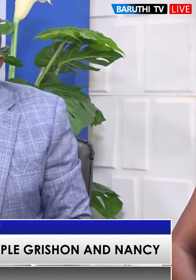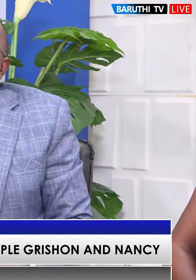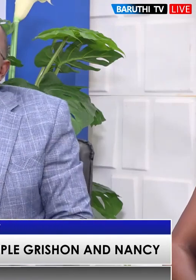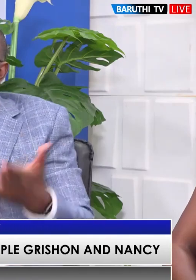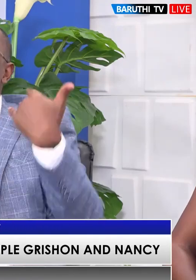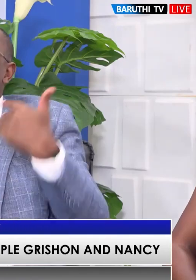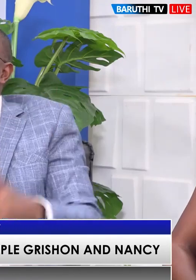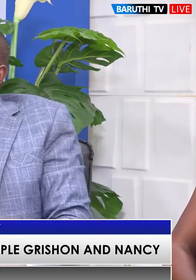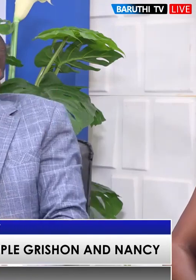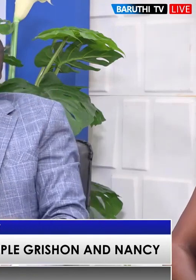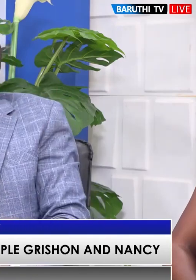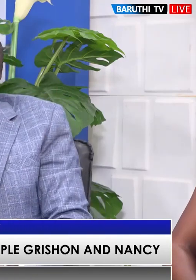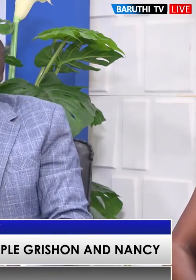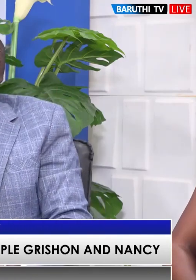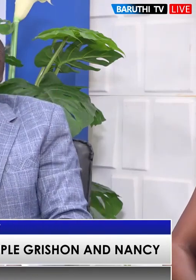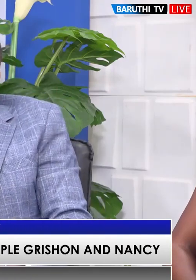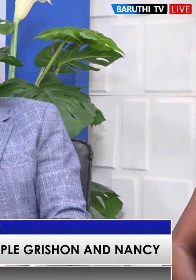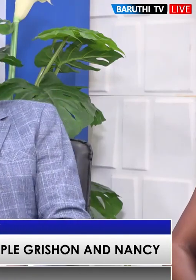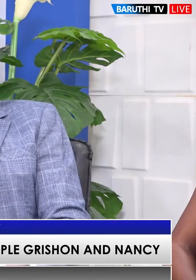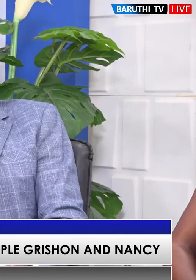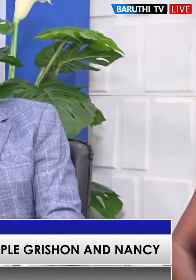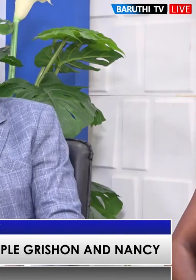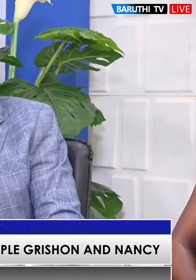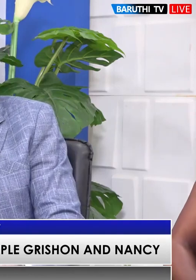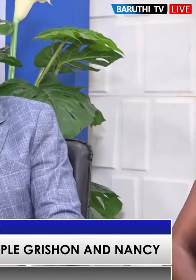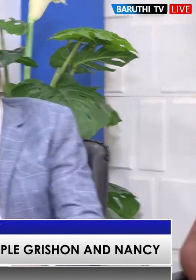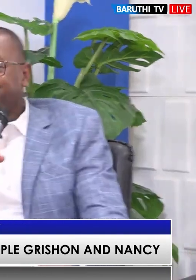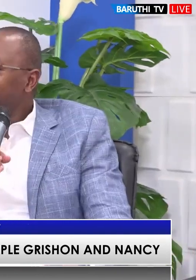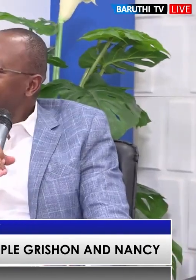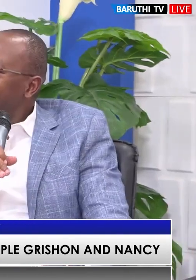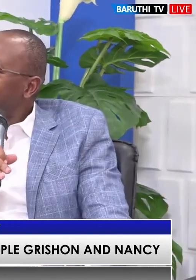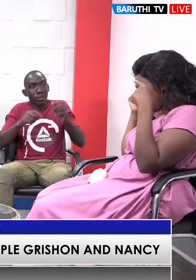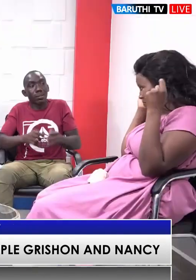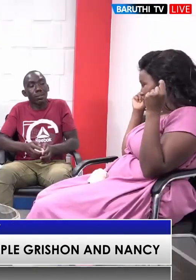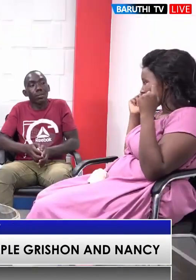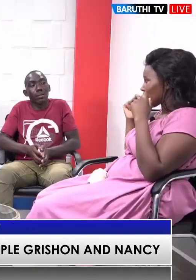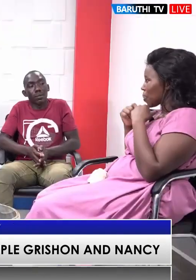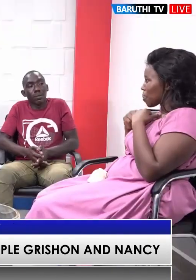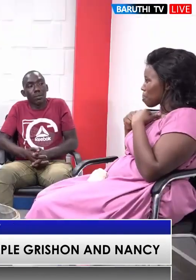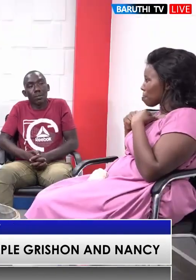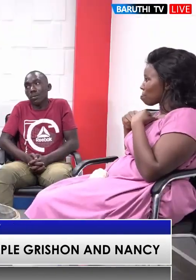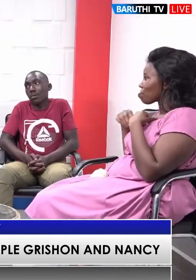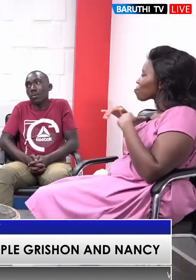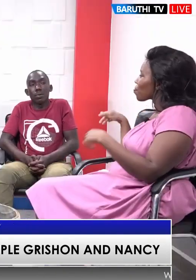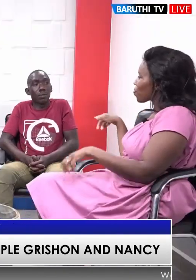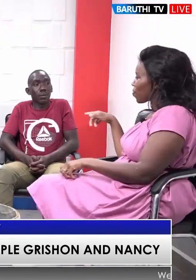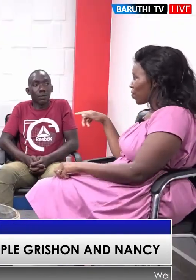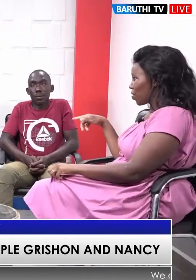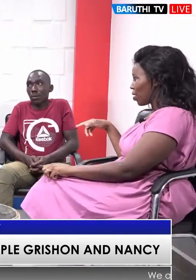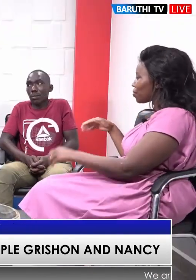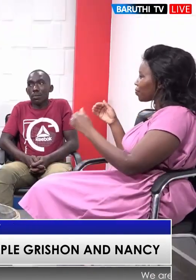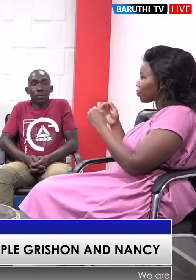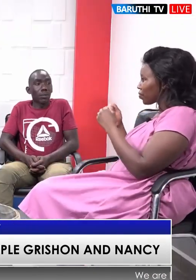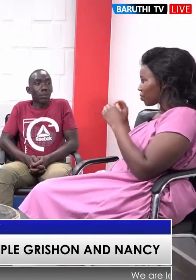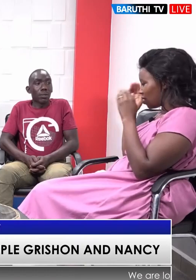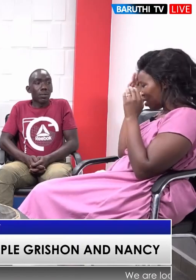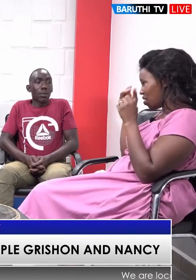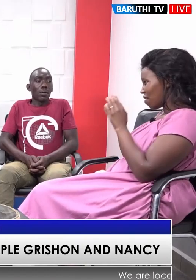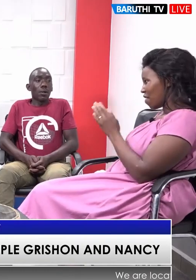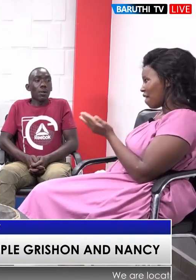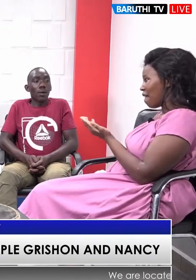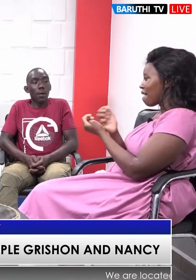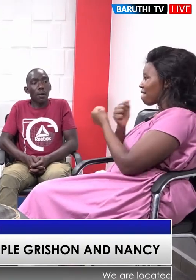have packages that for everyone. Okay. So tuna join a group. So tuna join a group. So kwa hiyo for the vehicle